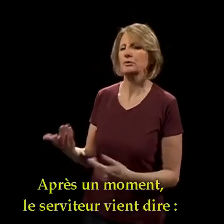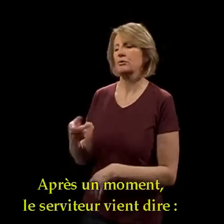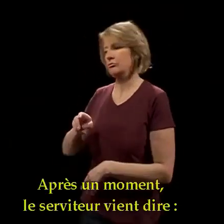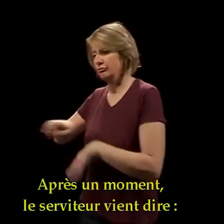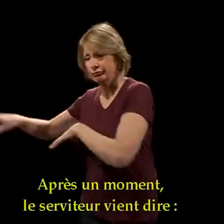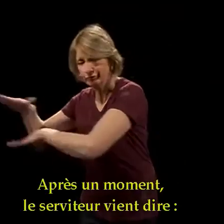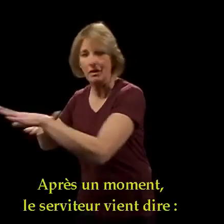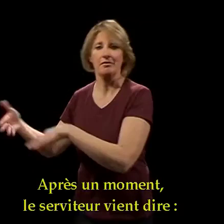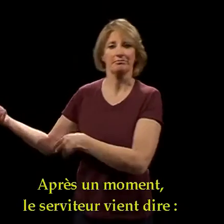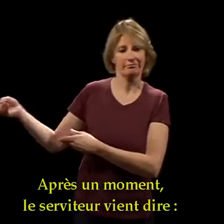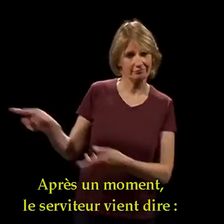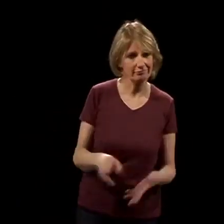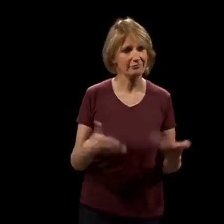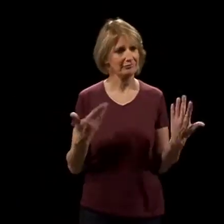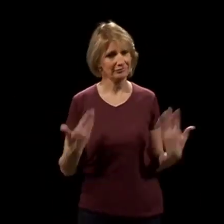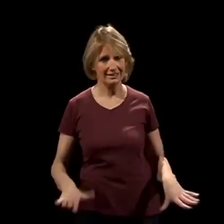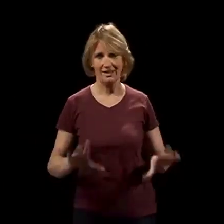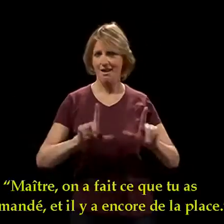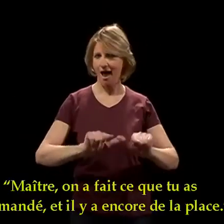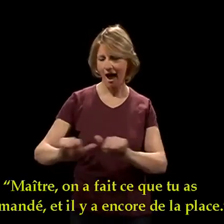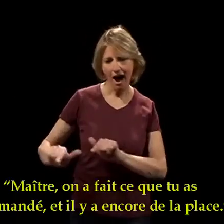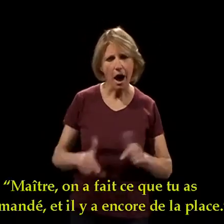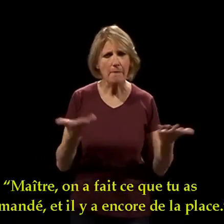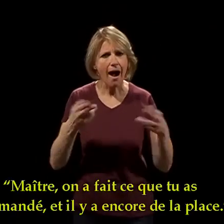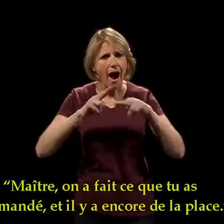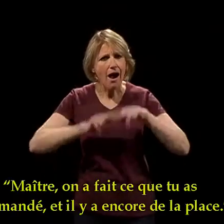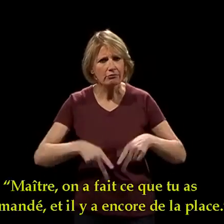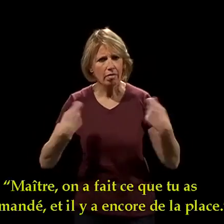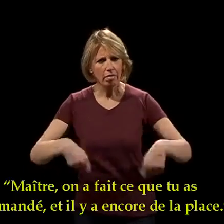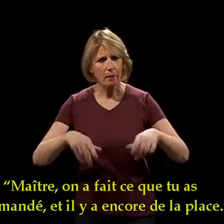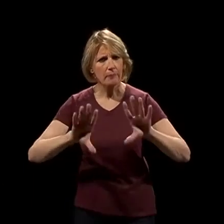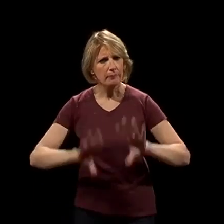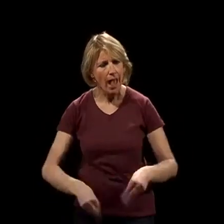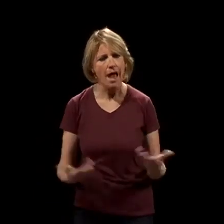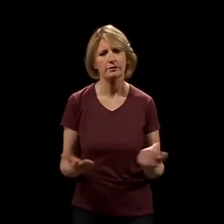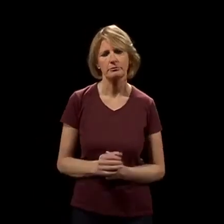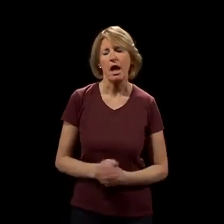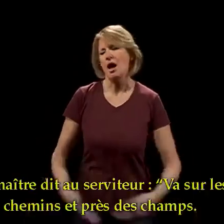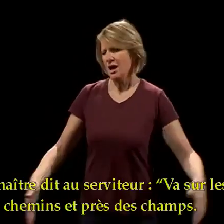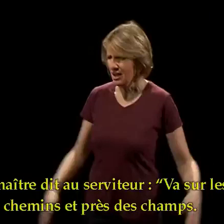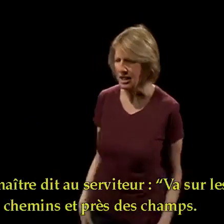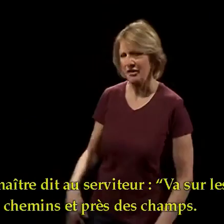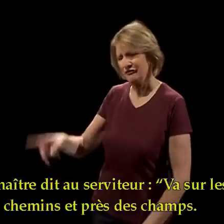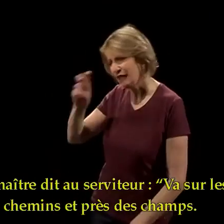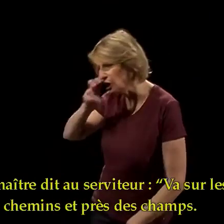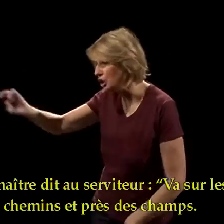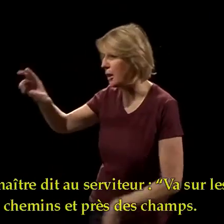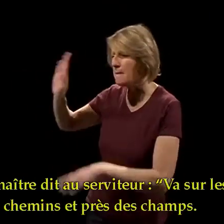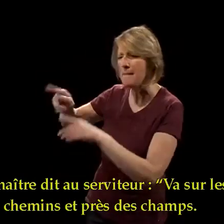» Après un moment, le serviteur vient dire, « Maître, on a fait ce que tu as commandé et il y a encore de la place. » maître dit au